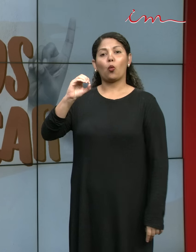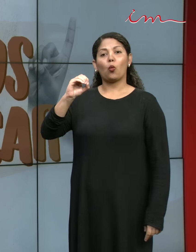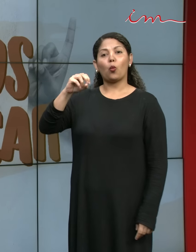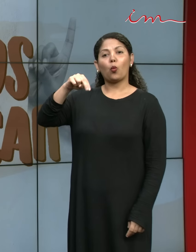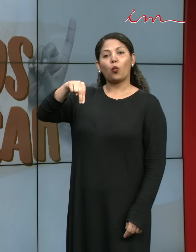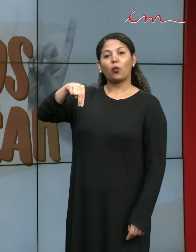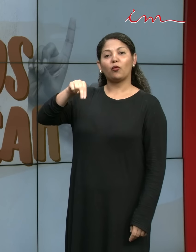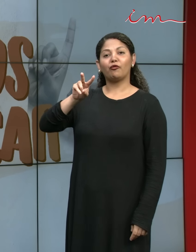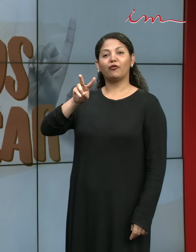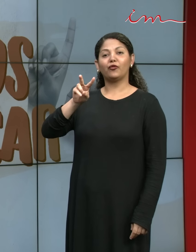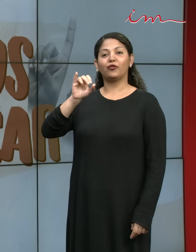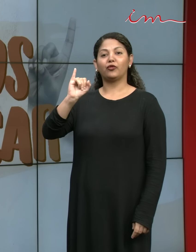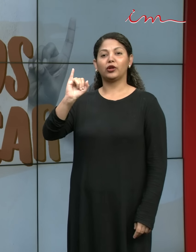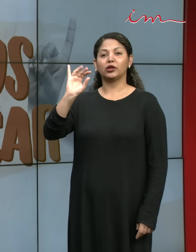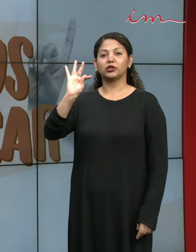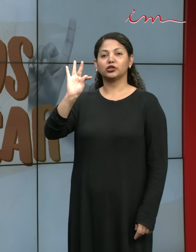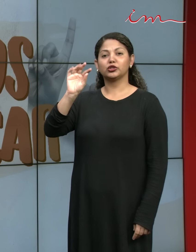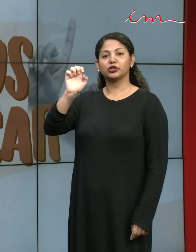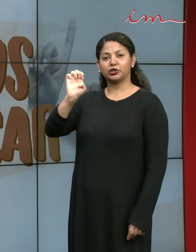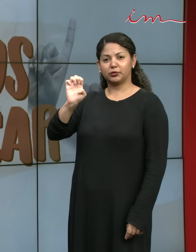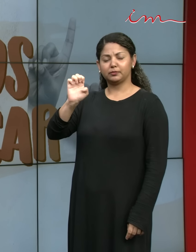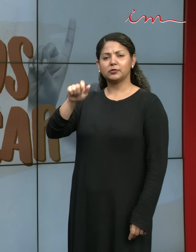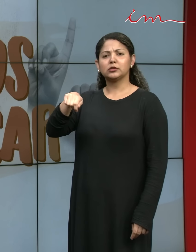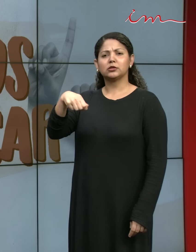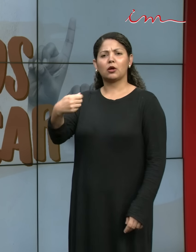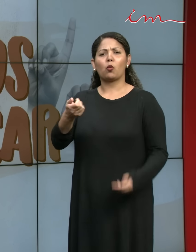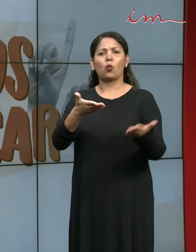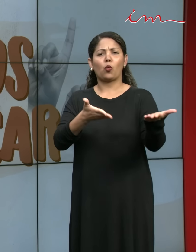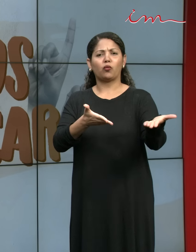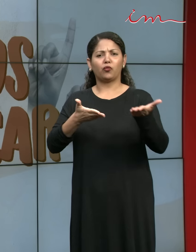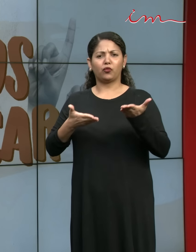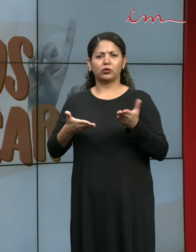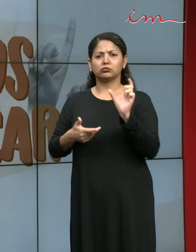Tem um outro também, ó, muito semelhante, que é o convite.